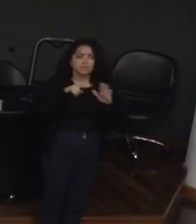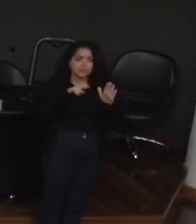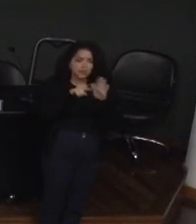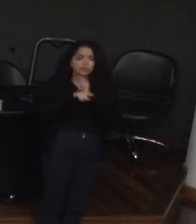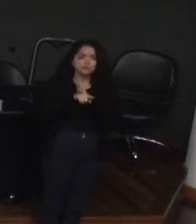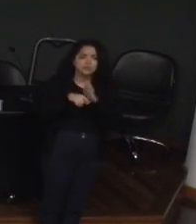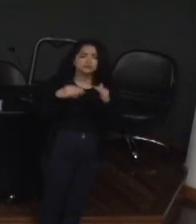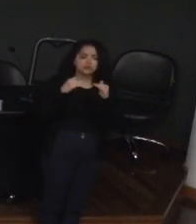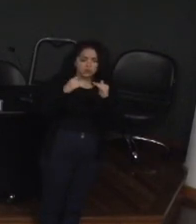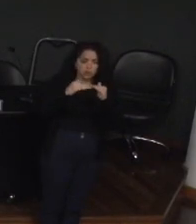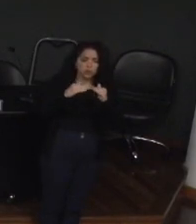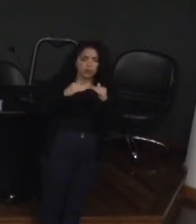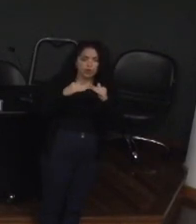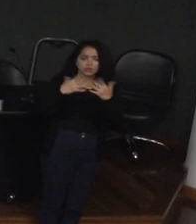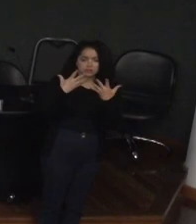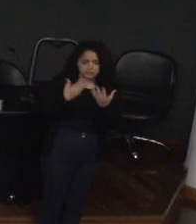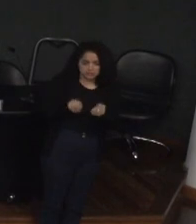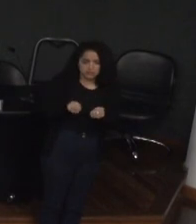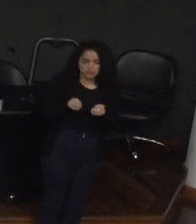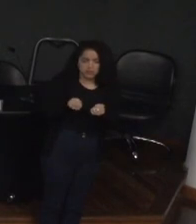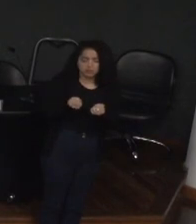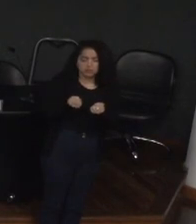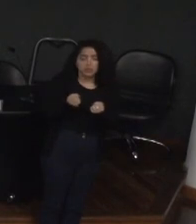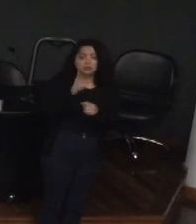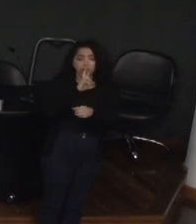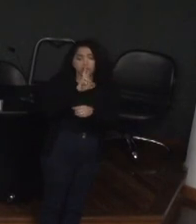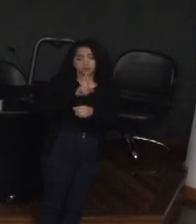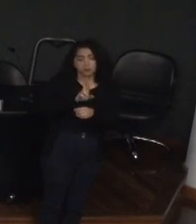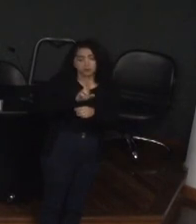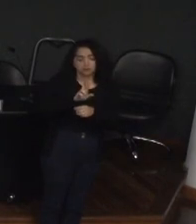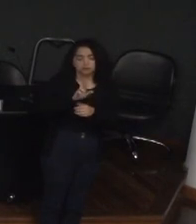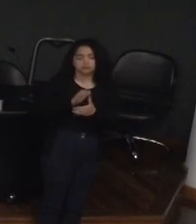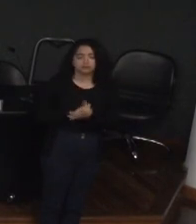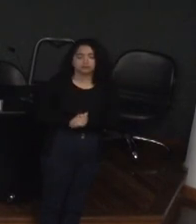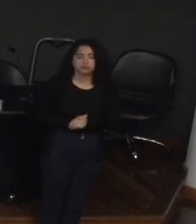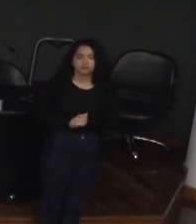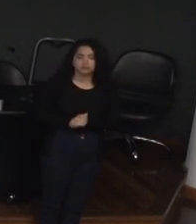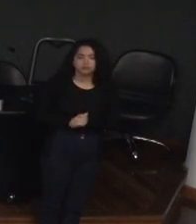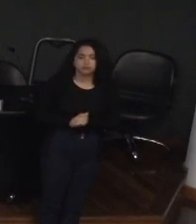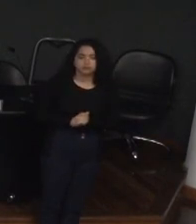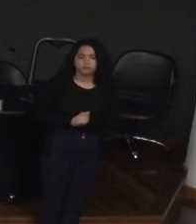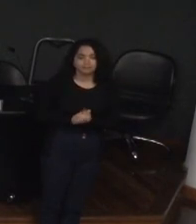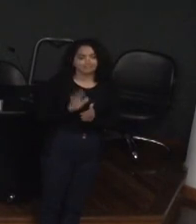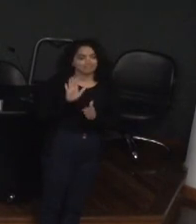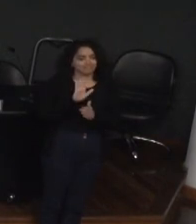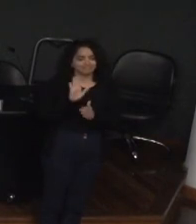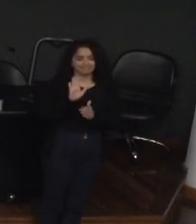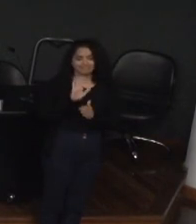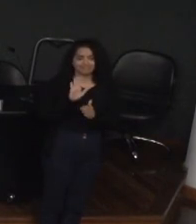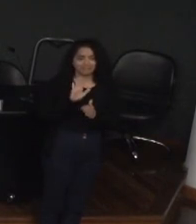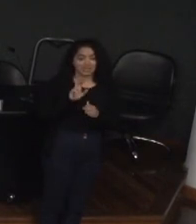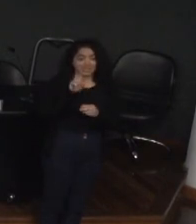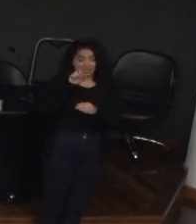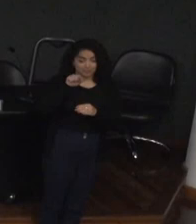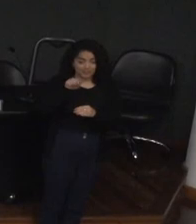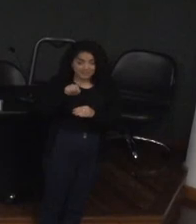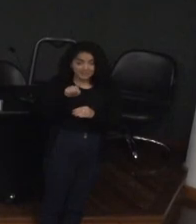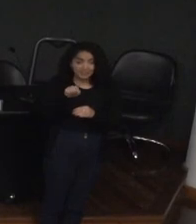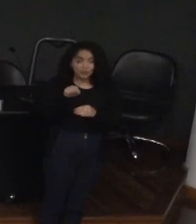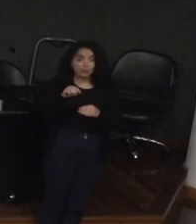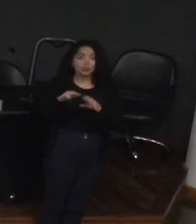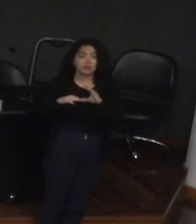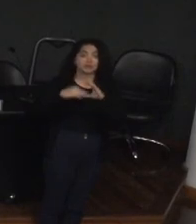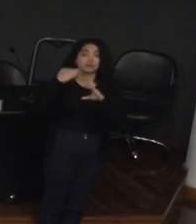concorda em receber. Daí eles vão responder consentindo. E daí você manda. Lê do engano. Ele mandou 5 mil e-mails, vieram